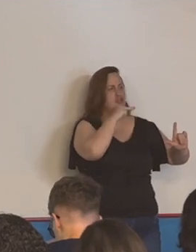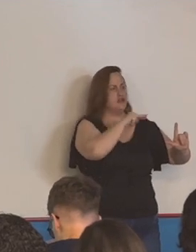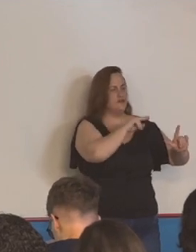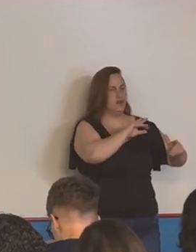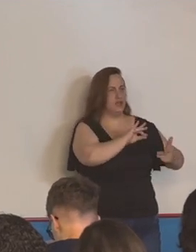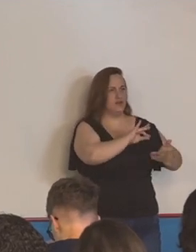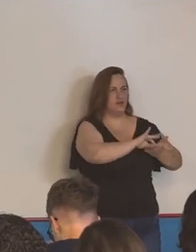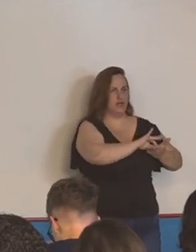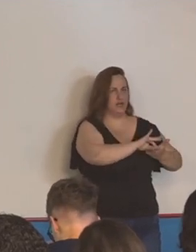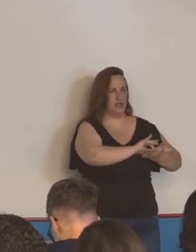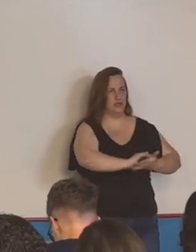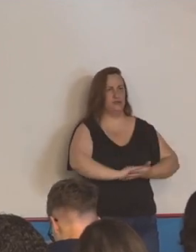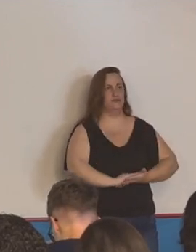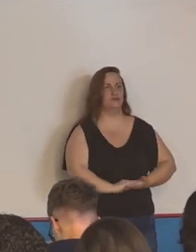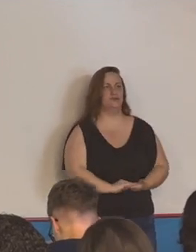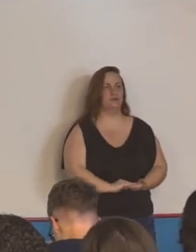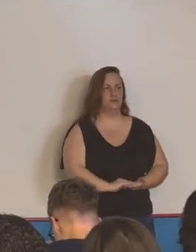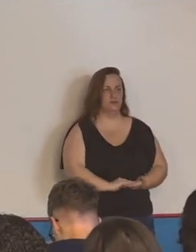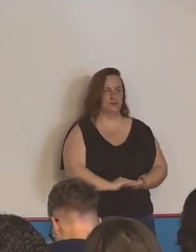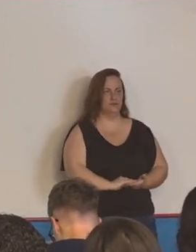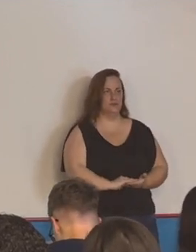nossa sociedade.